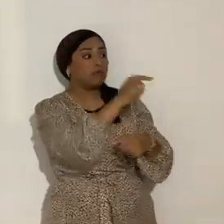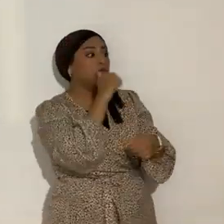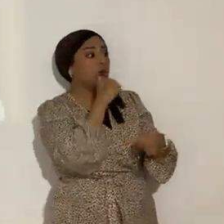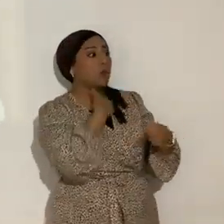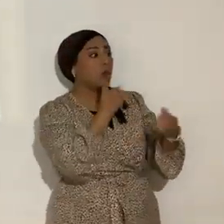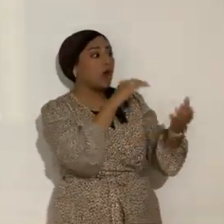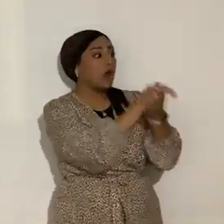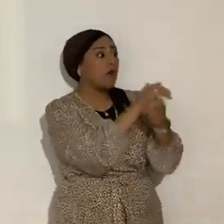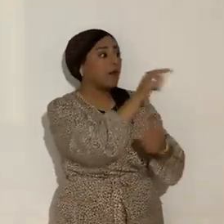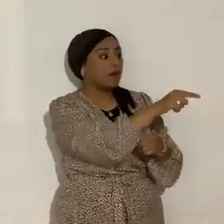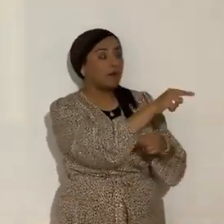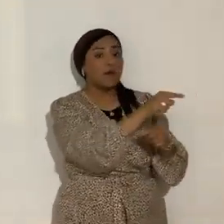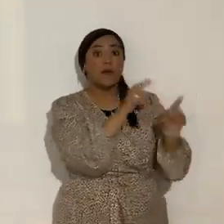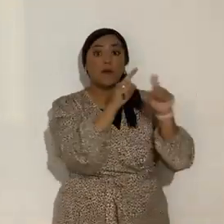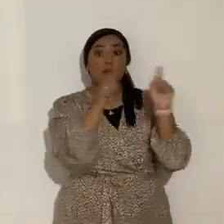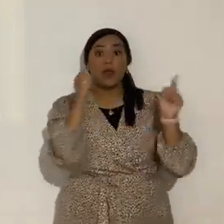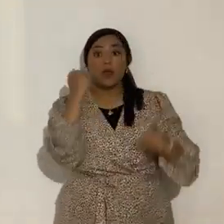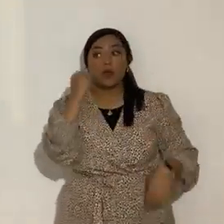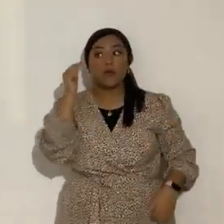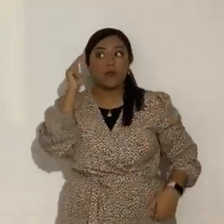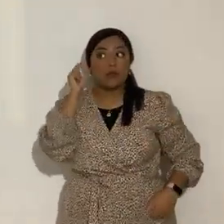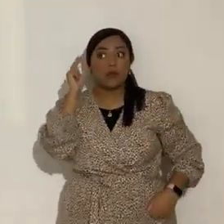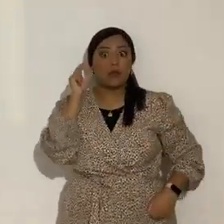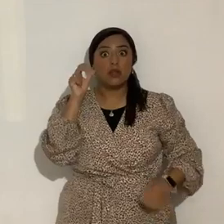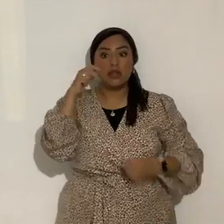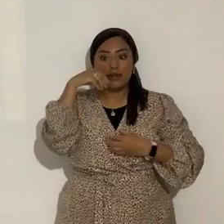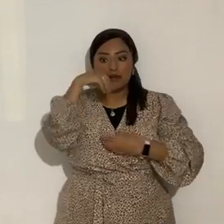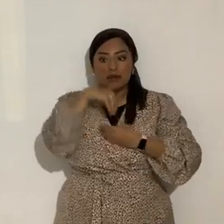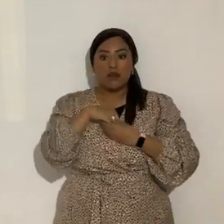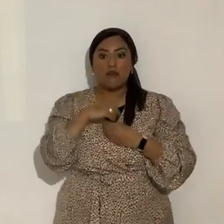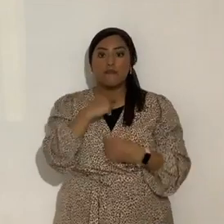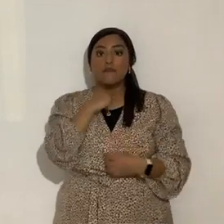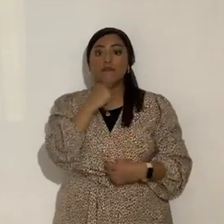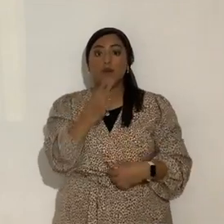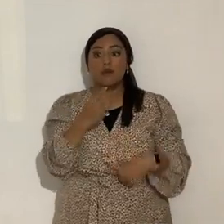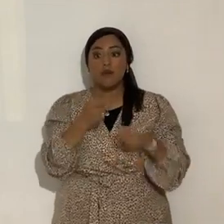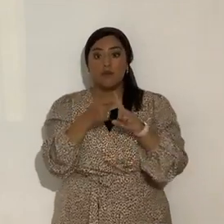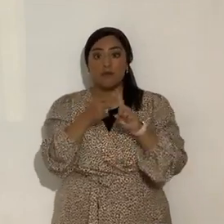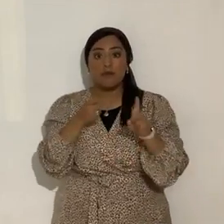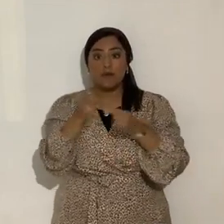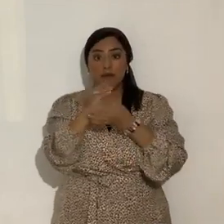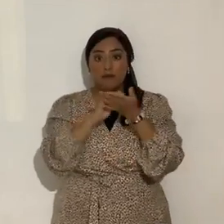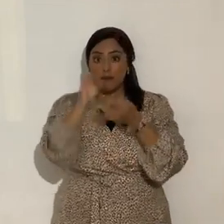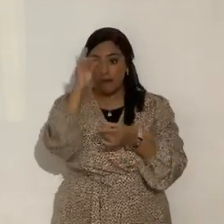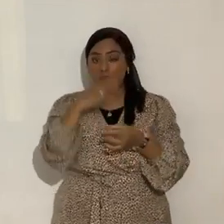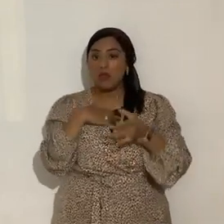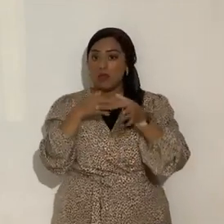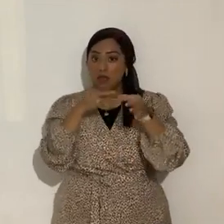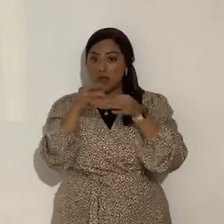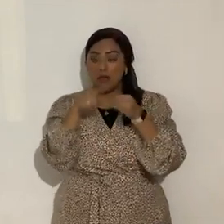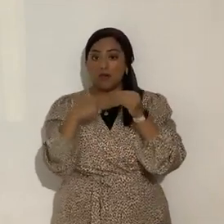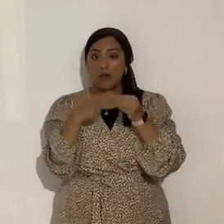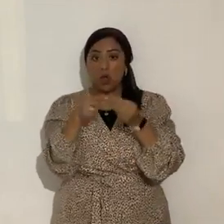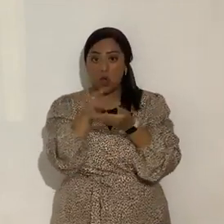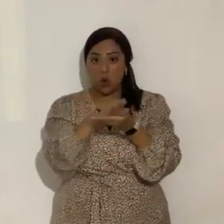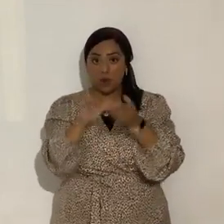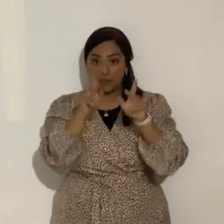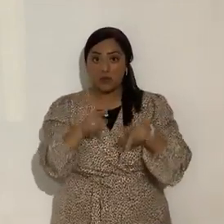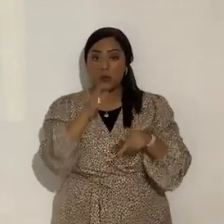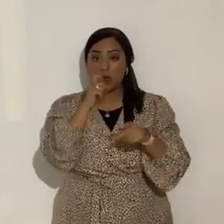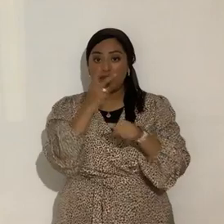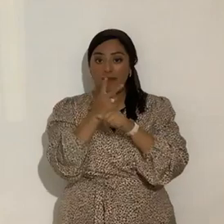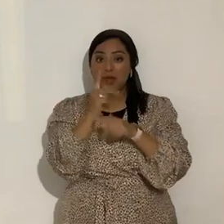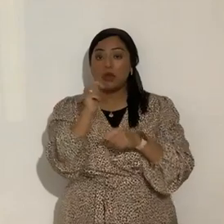etcétera, pero está escuchando una voz interna que le habla, que es del Wahakodis. Por ejemplo, estoy hablando de santos, de gente que guarde